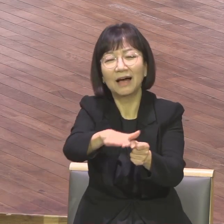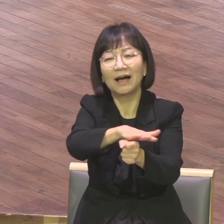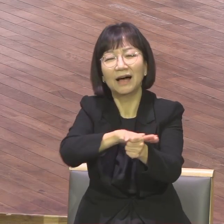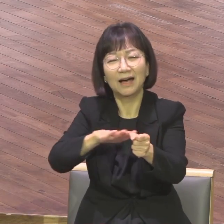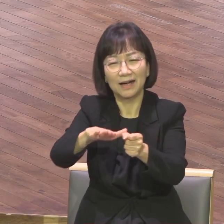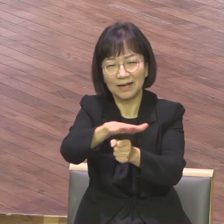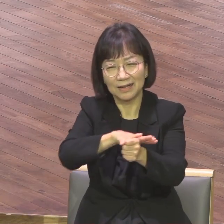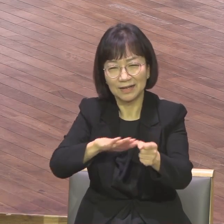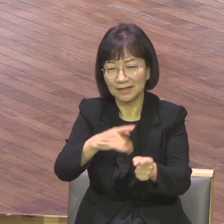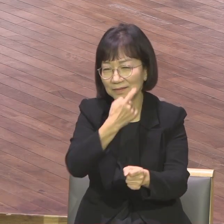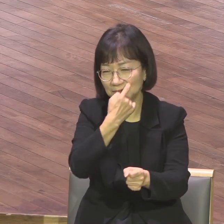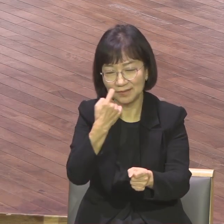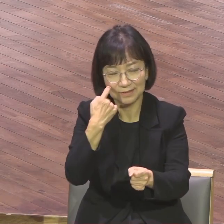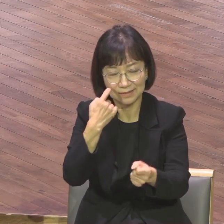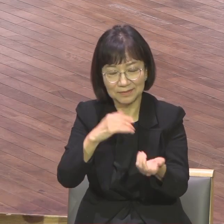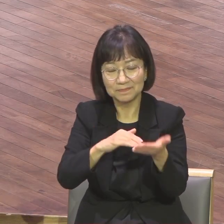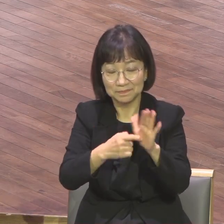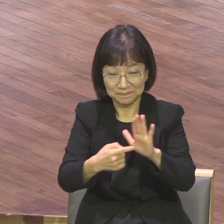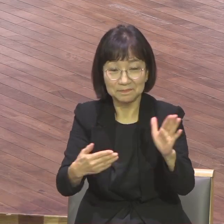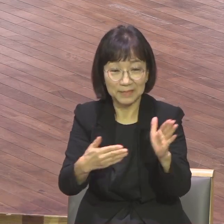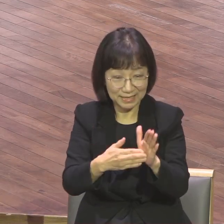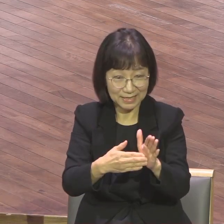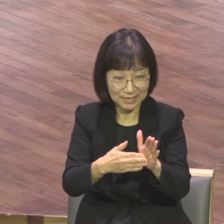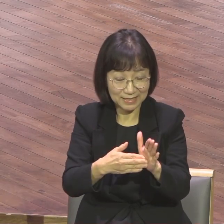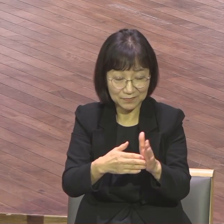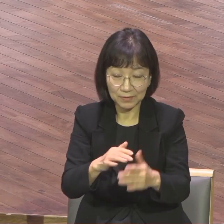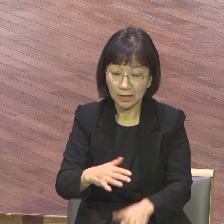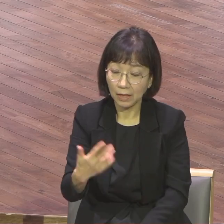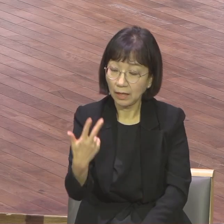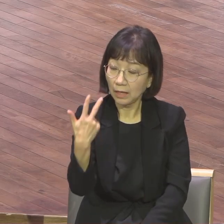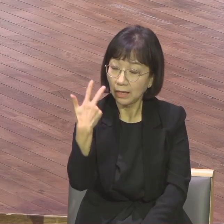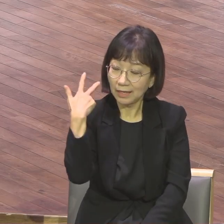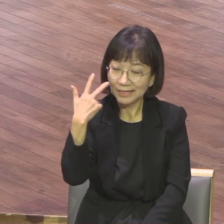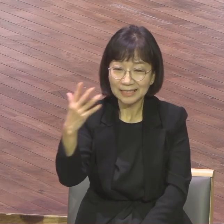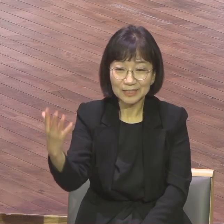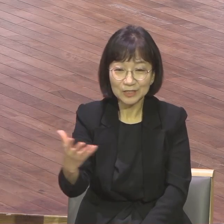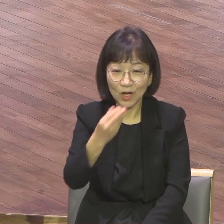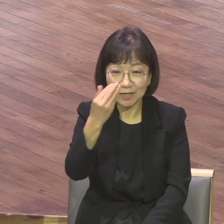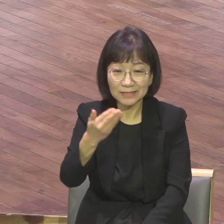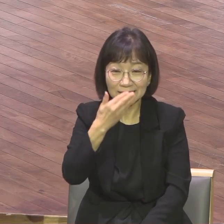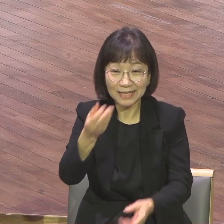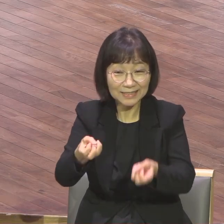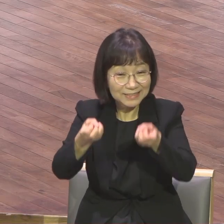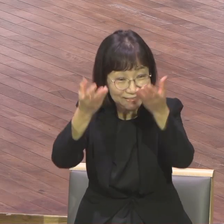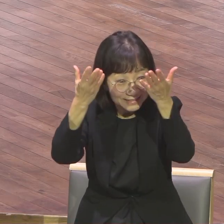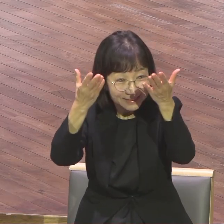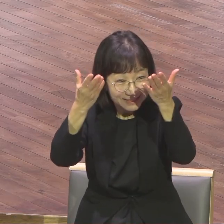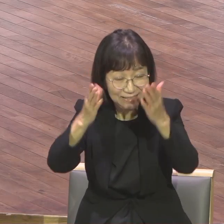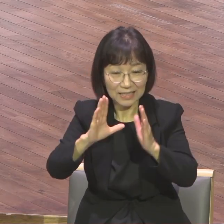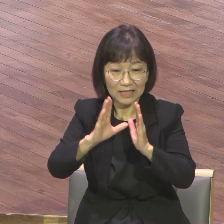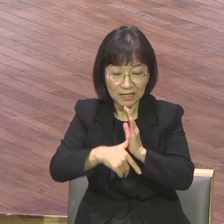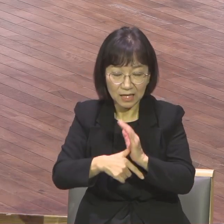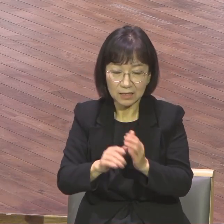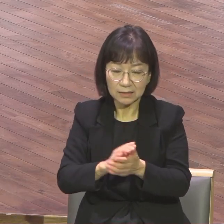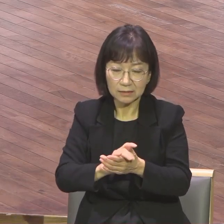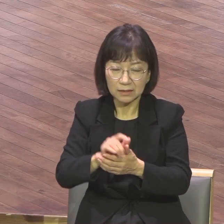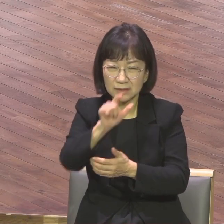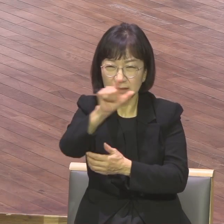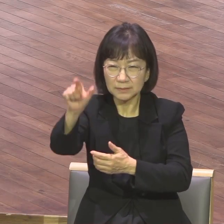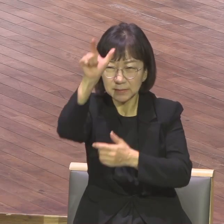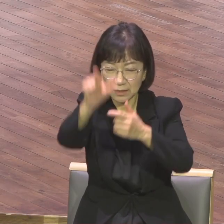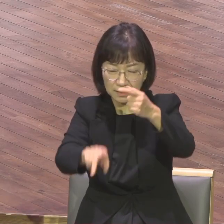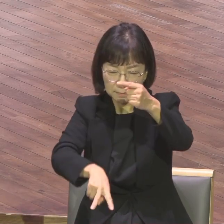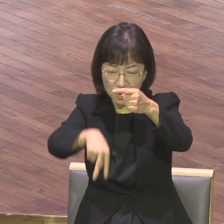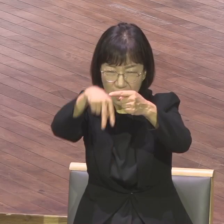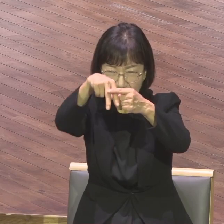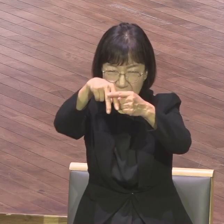우리가 지난주에 성찬을 통해서 하나님께서 십자가에 달려 몸이 찢기고 그 흘리신 보혈이